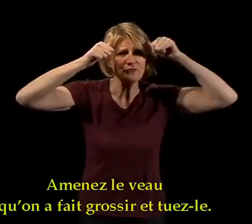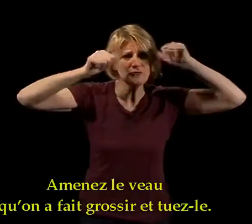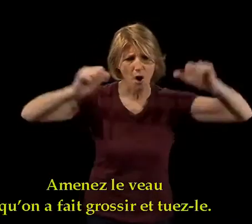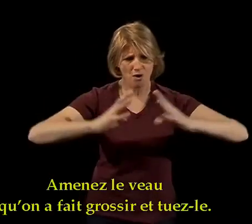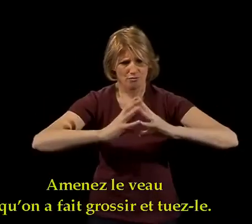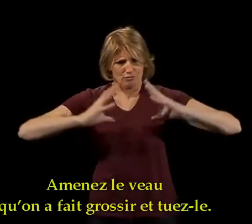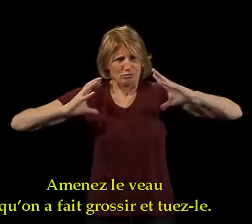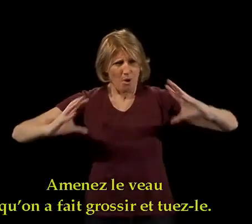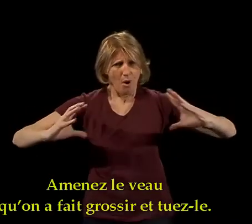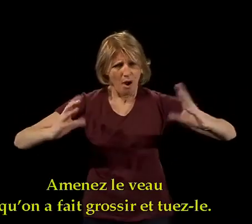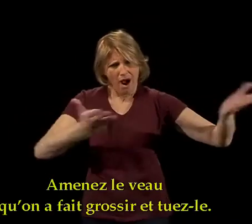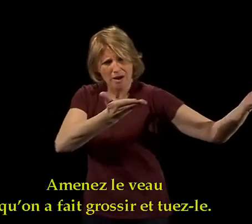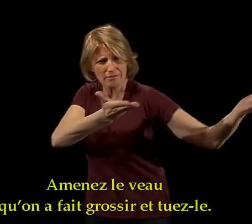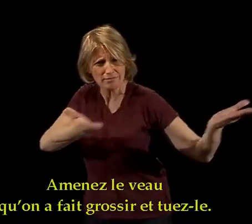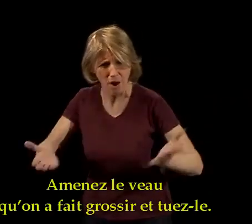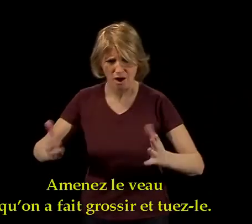veau qu'on a fait grossir et tuez-le.